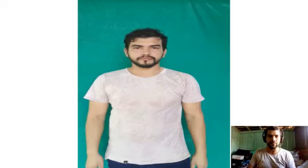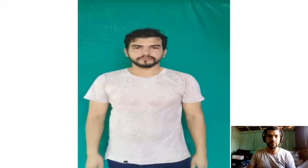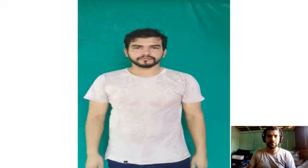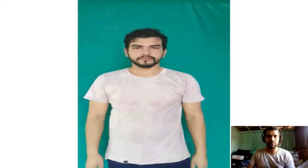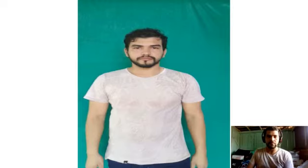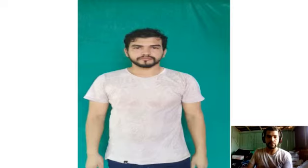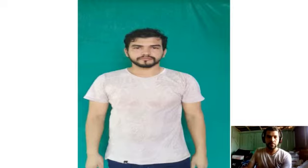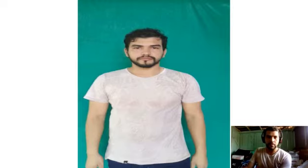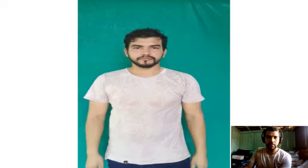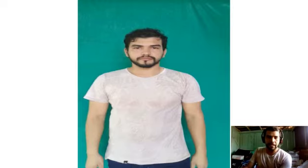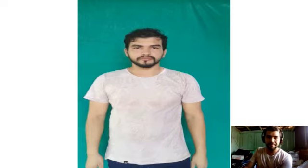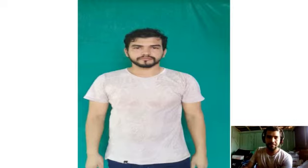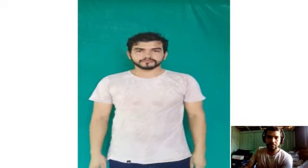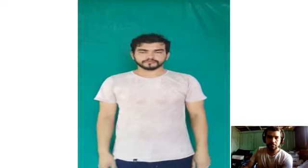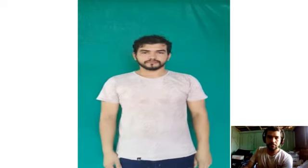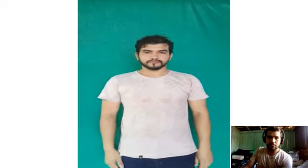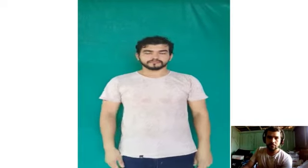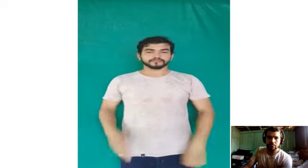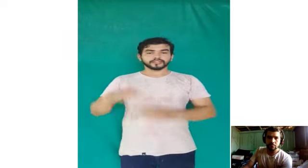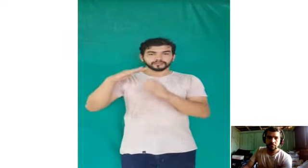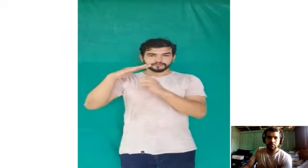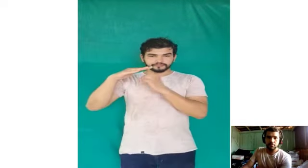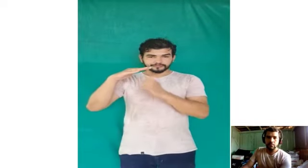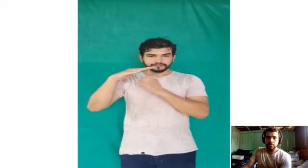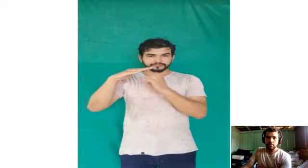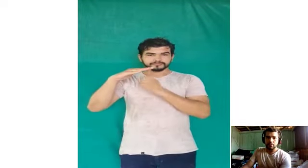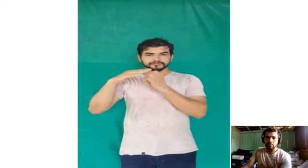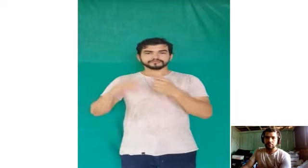visto. Vamos lá.